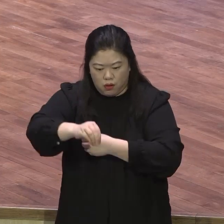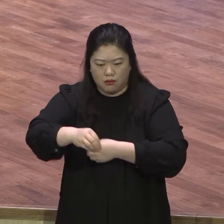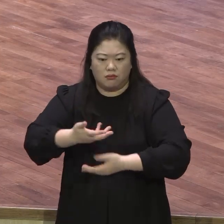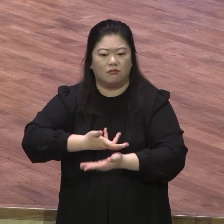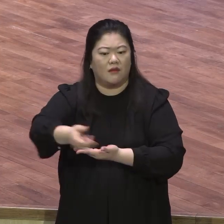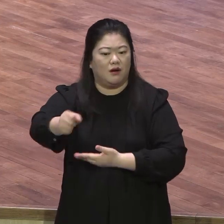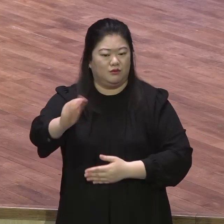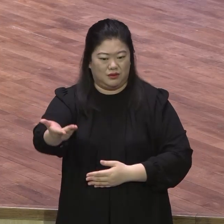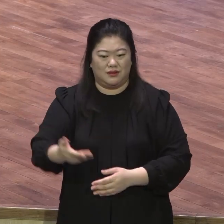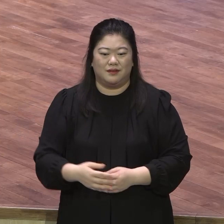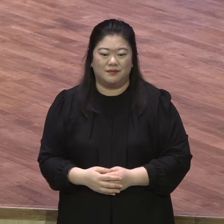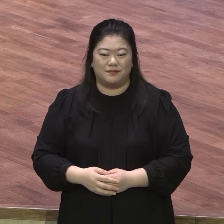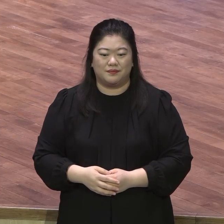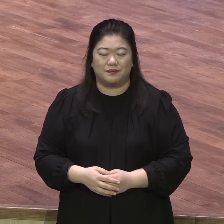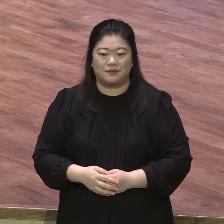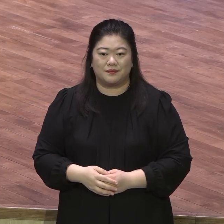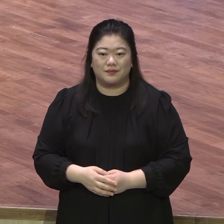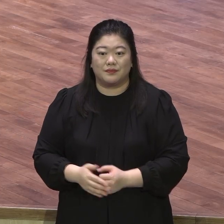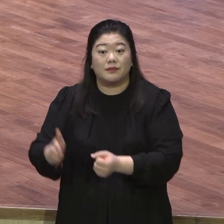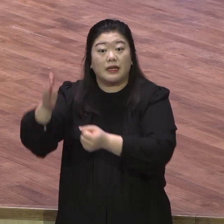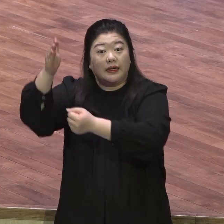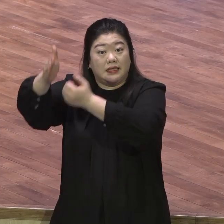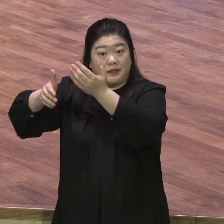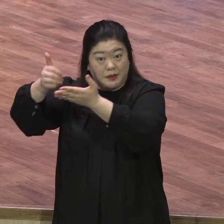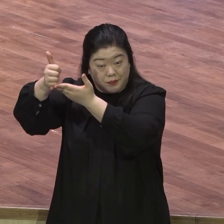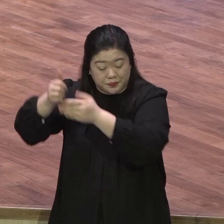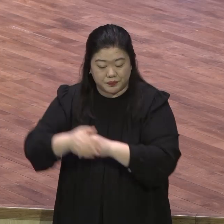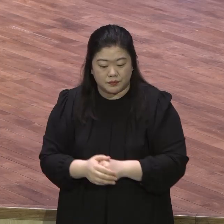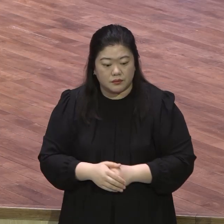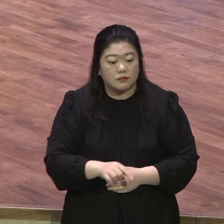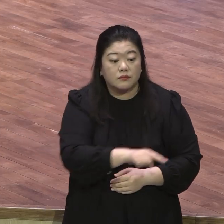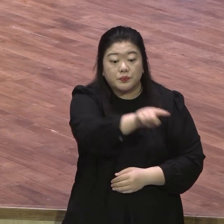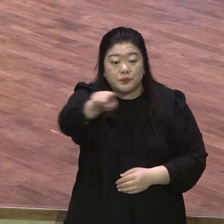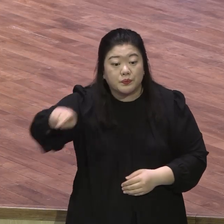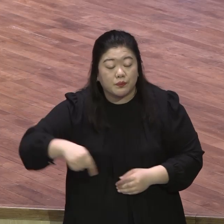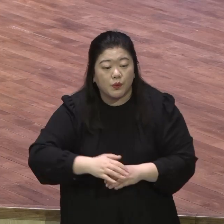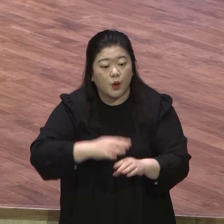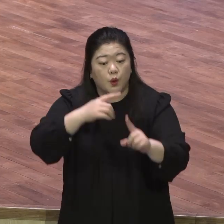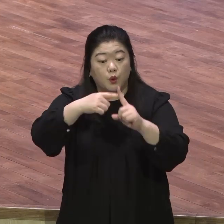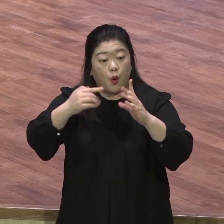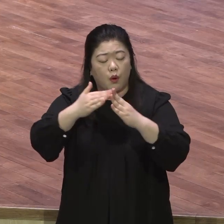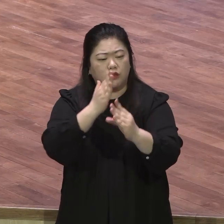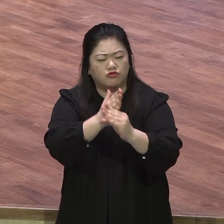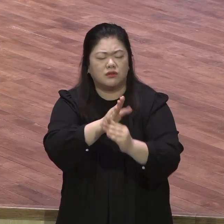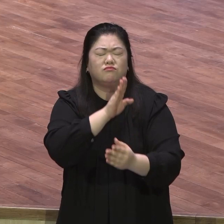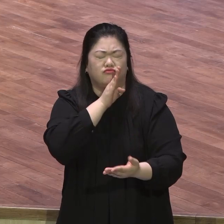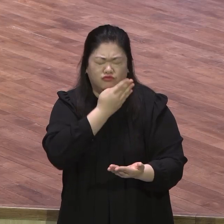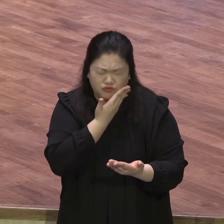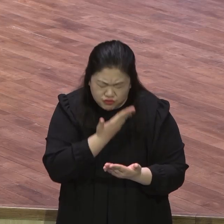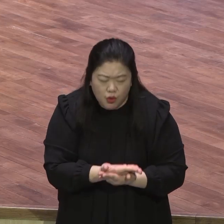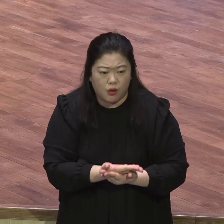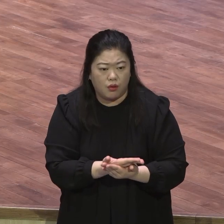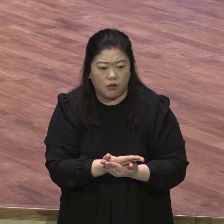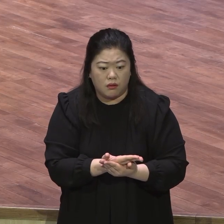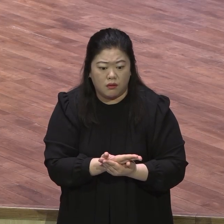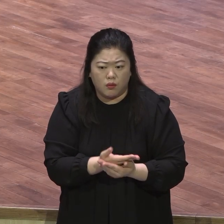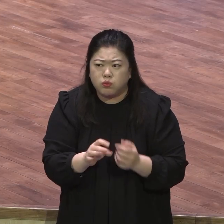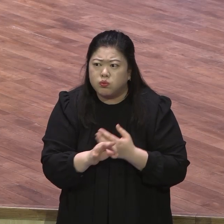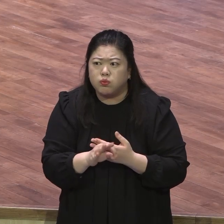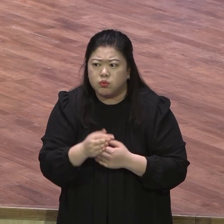하나님께서는 교회 중심의 삶을 살 때 어떤 영적 자세를 가지 않은지에 대해서 말씀해 주고